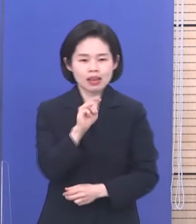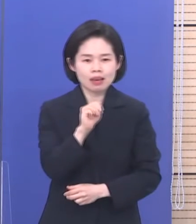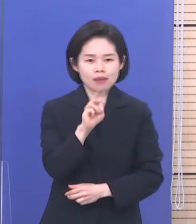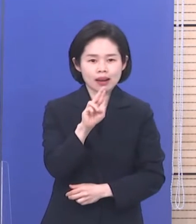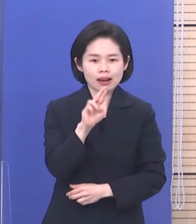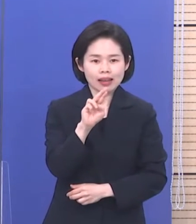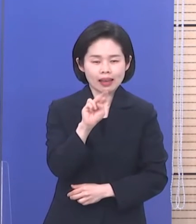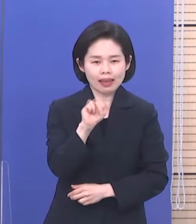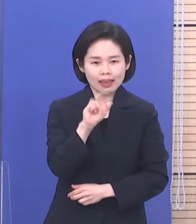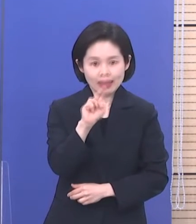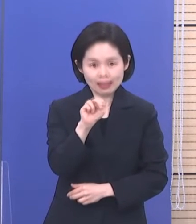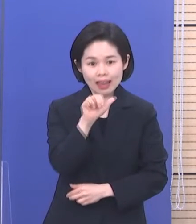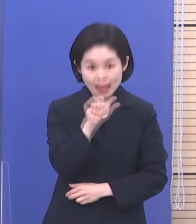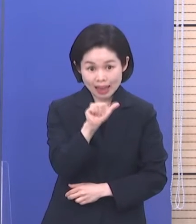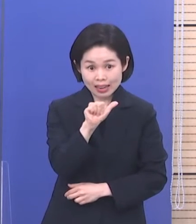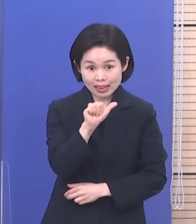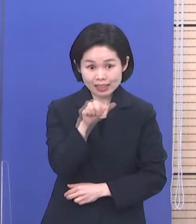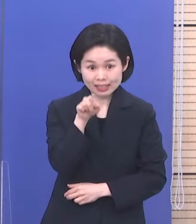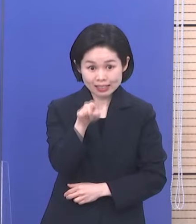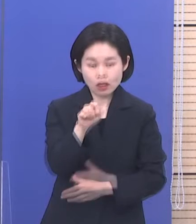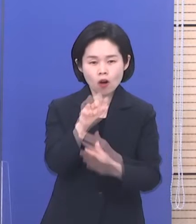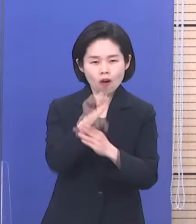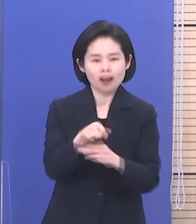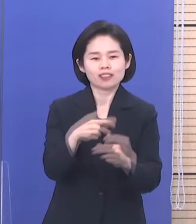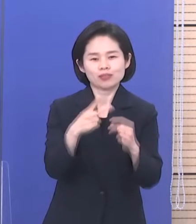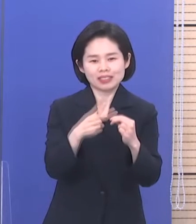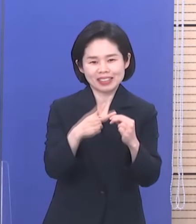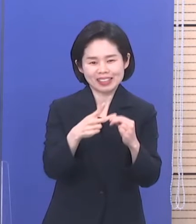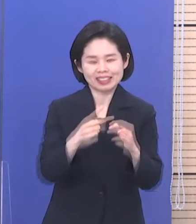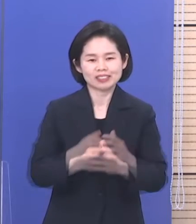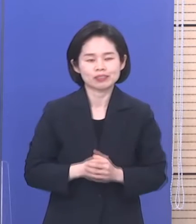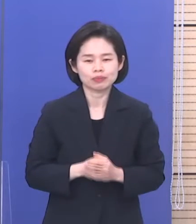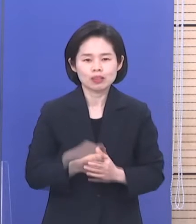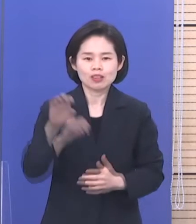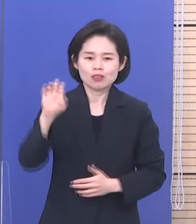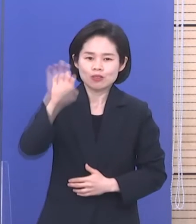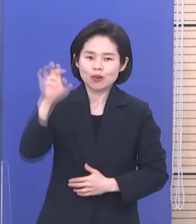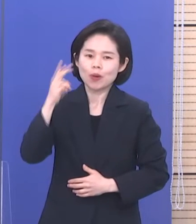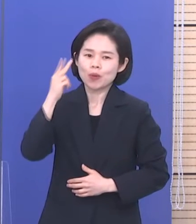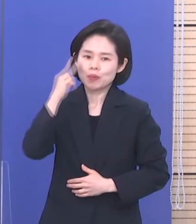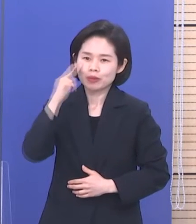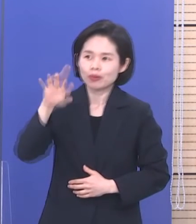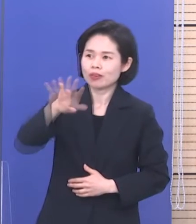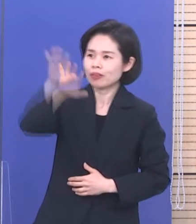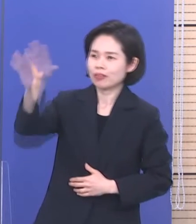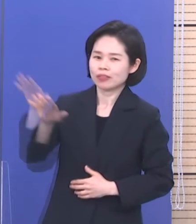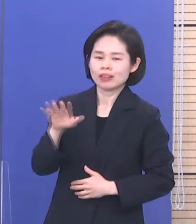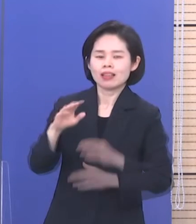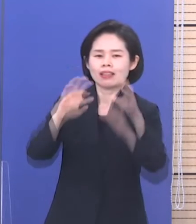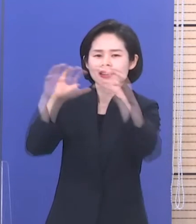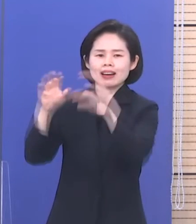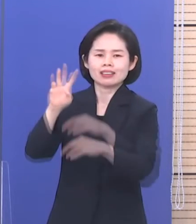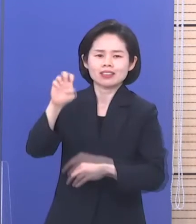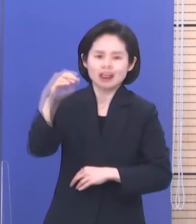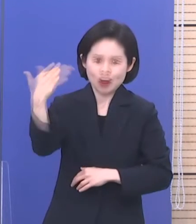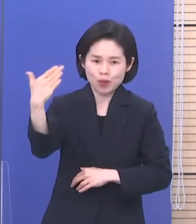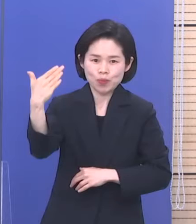mRNA 백신으로는 국내에서 두 번째 허가받는 백신으로 유럽, 미국 등 39개